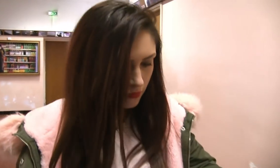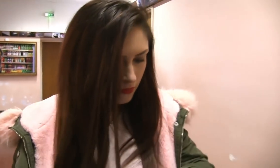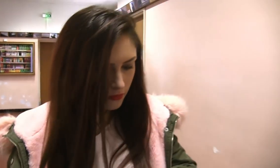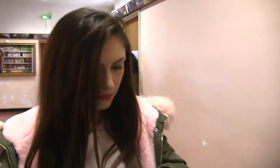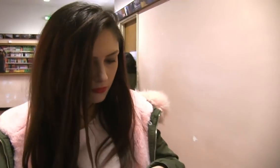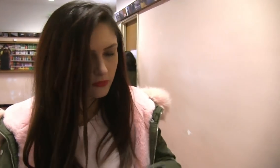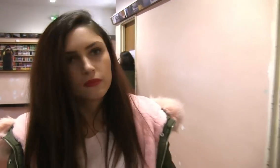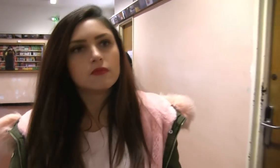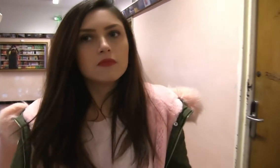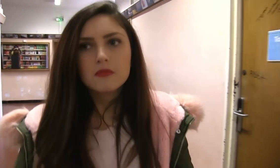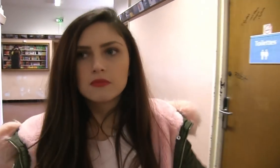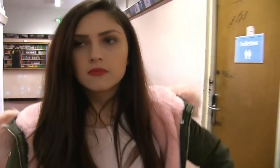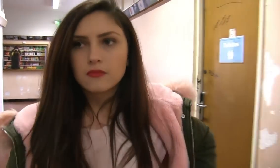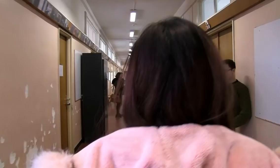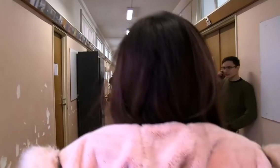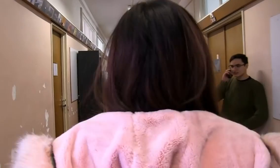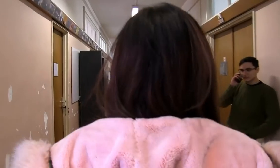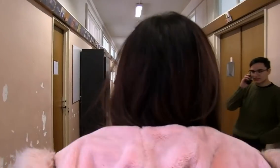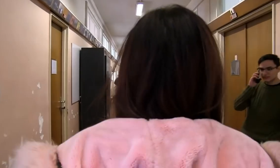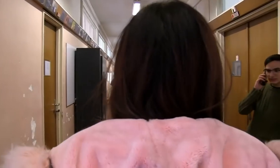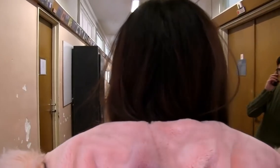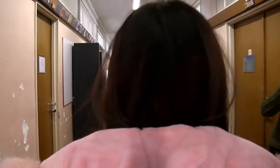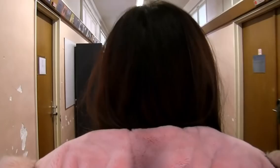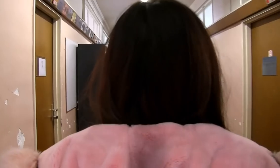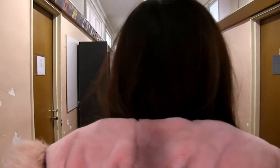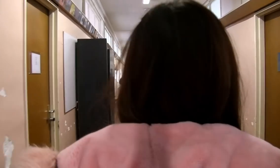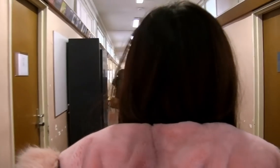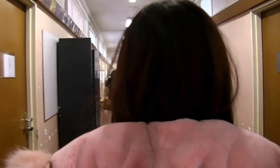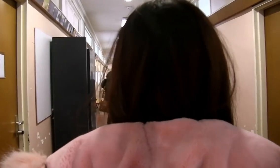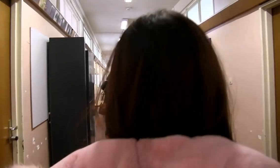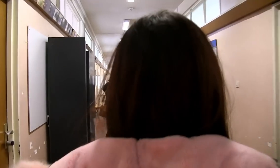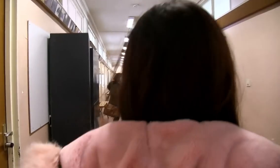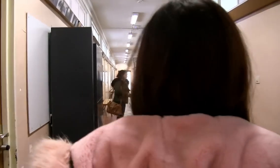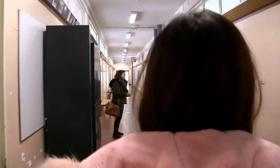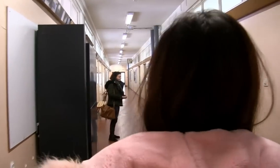don't understand. I have a problem that doesn't work.